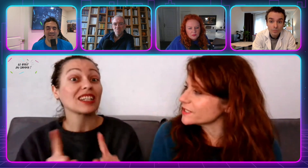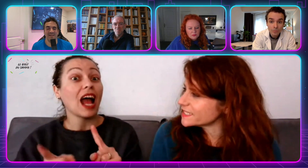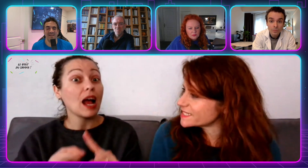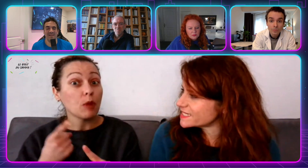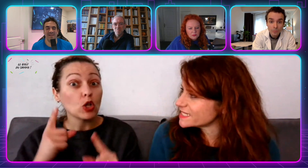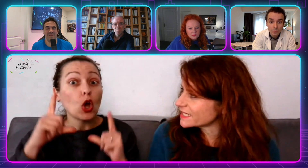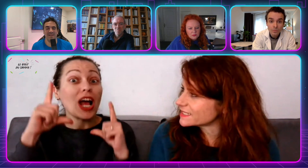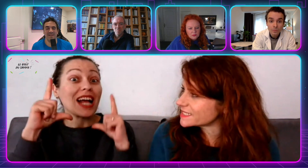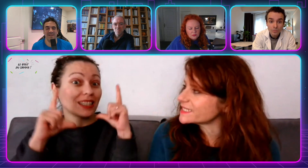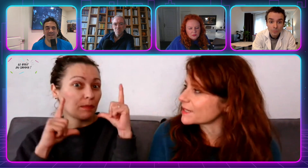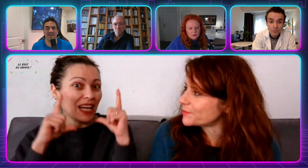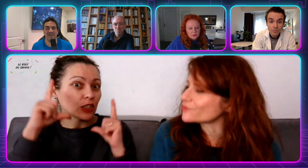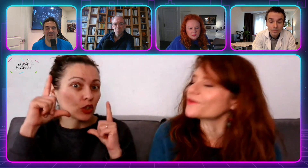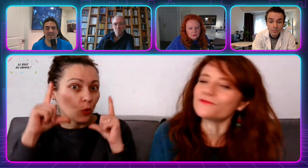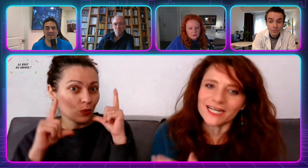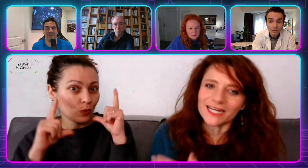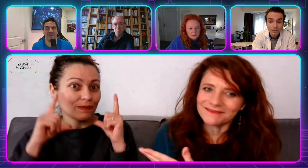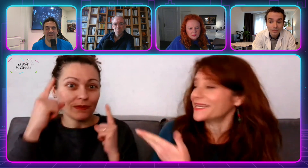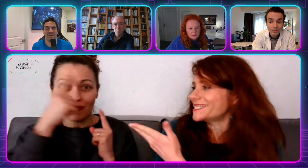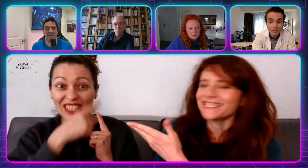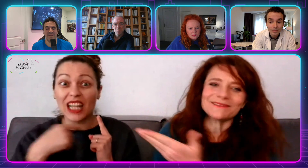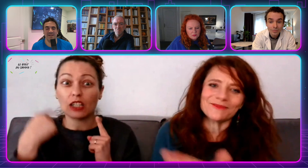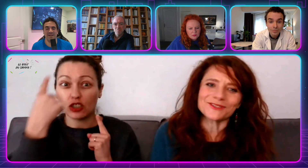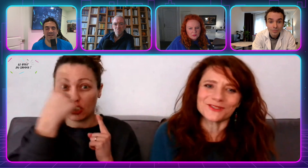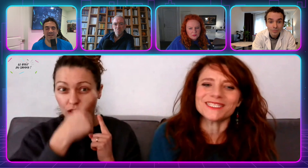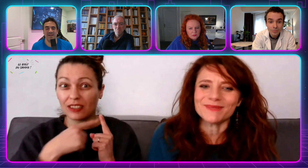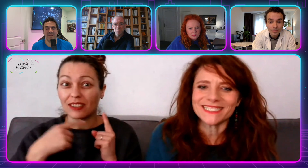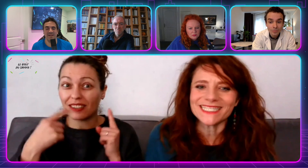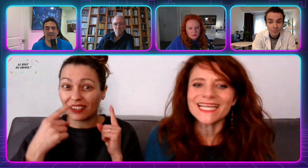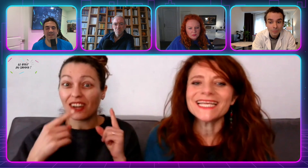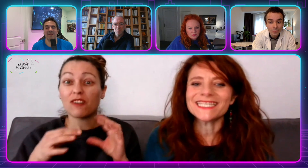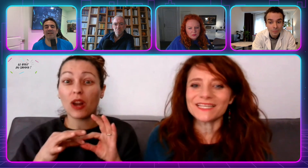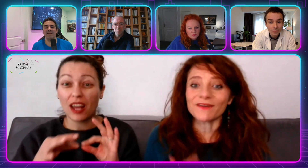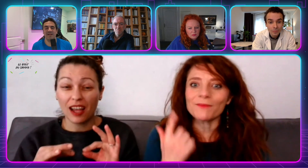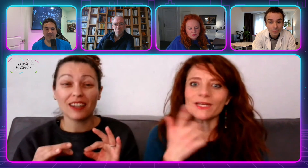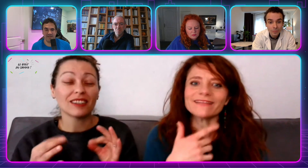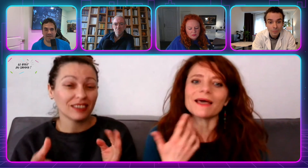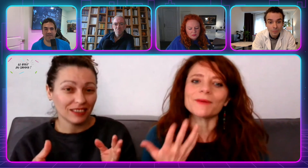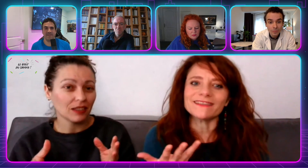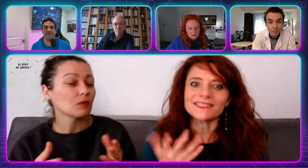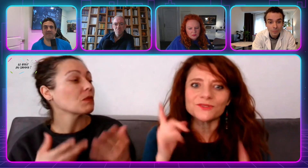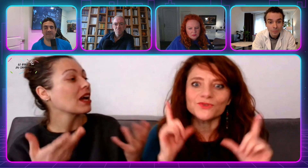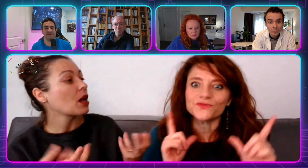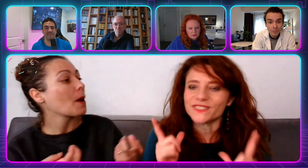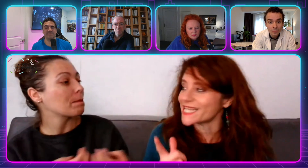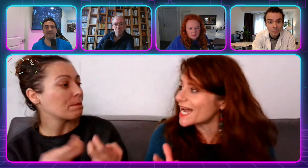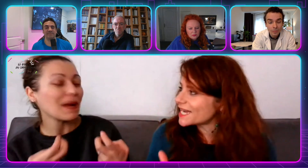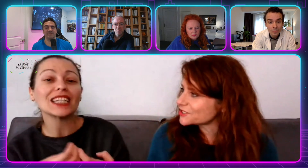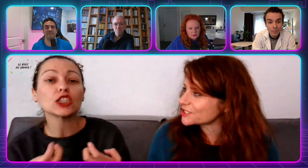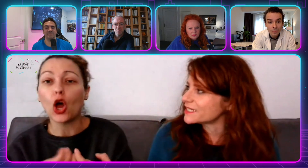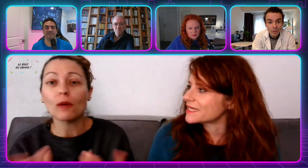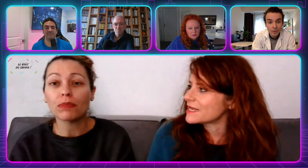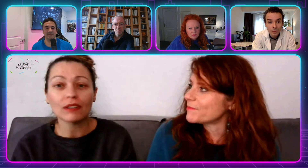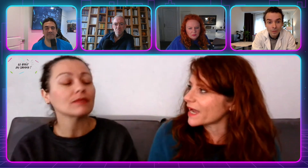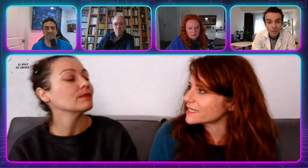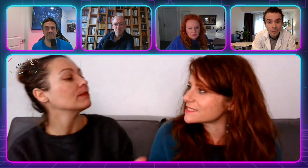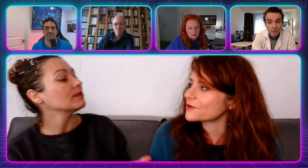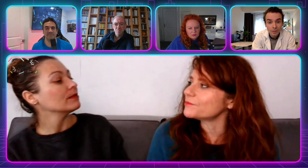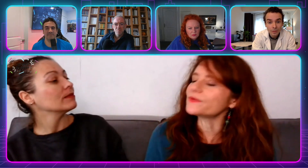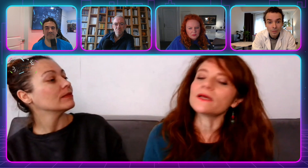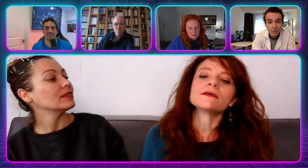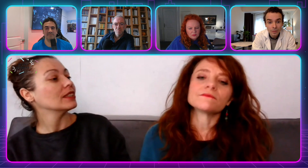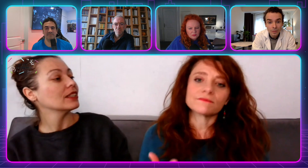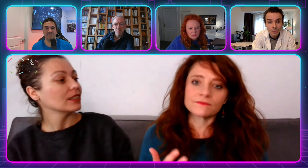Mais en langue des signes, ce qui est important, voilà, exactement ce que dit Betty, c'est vraiment l'interprétation du visage.